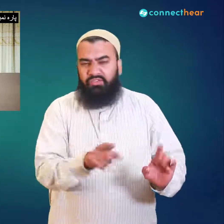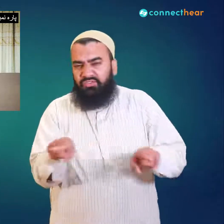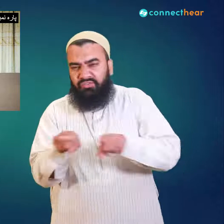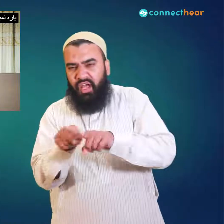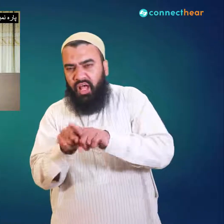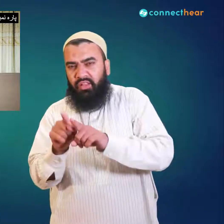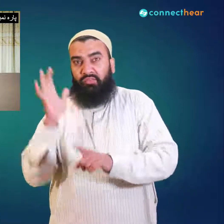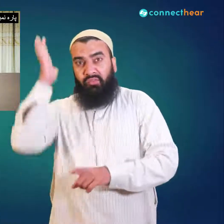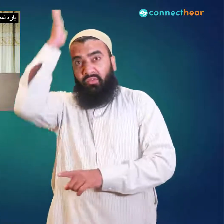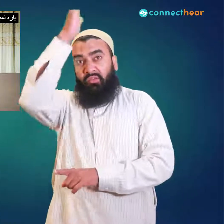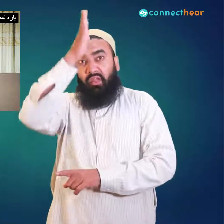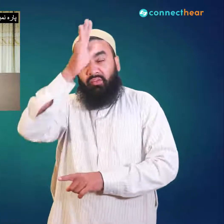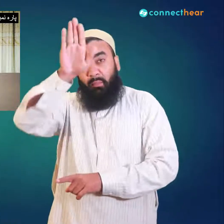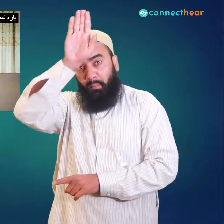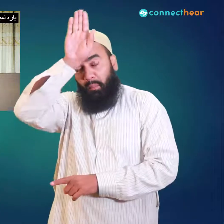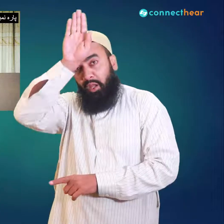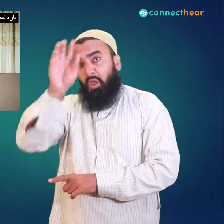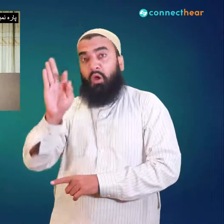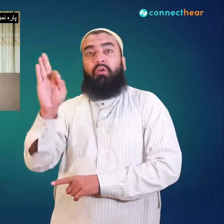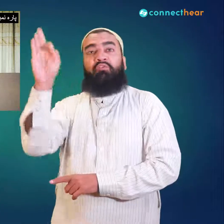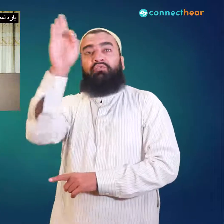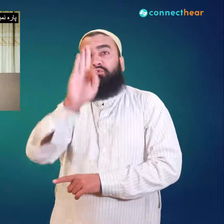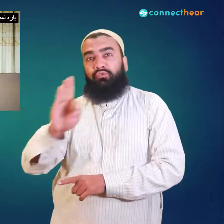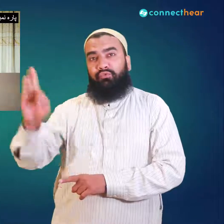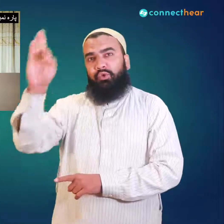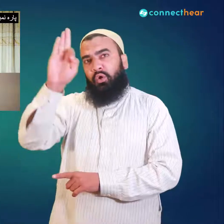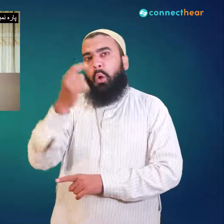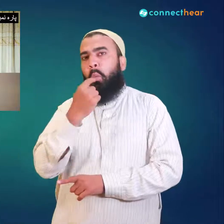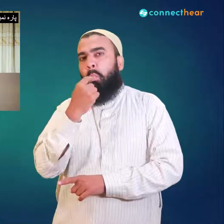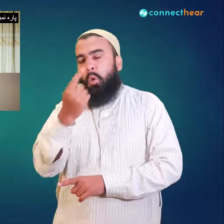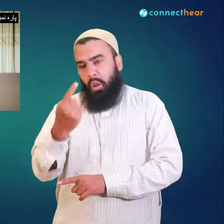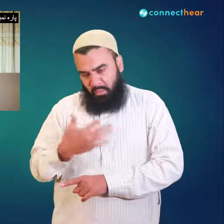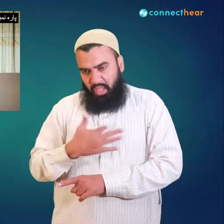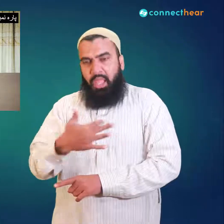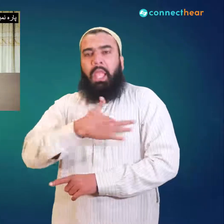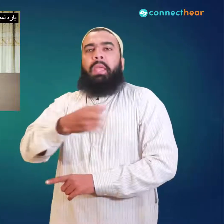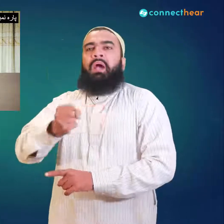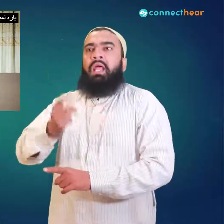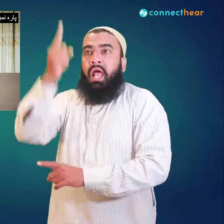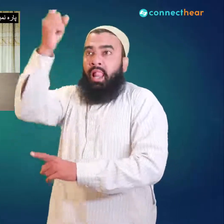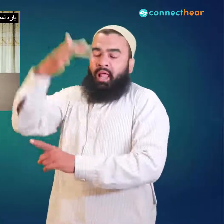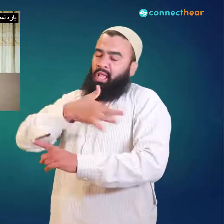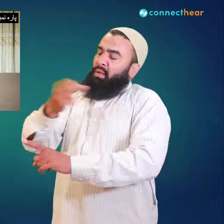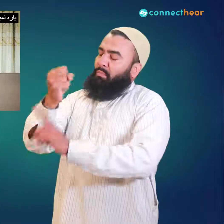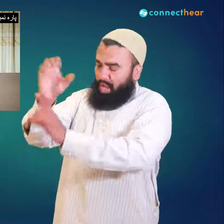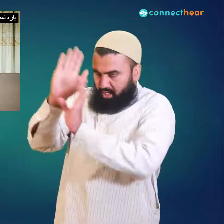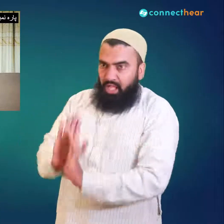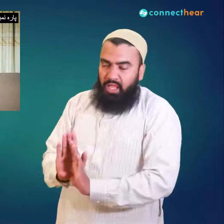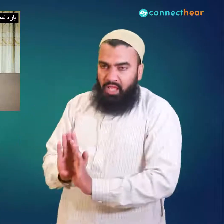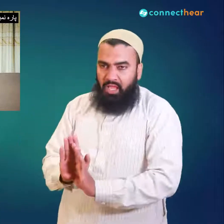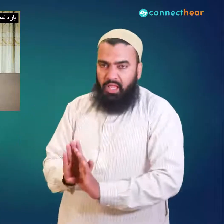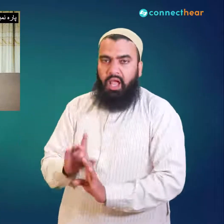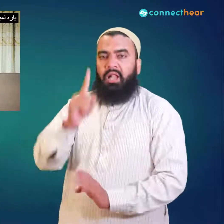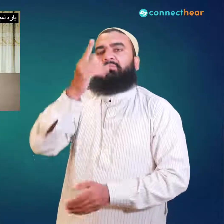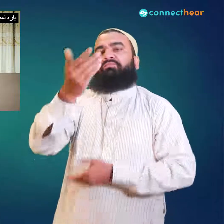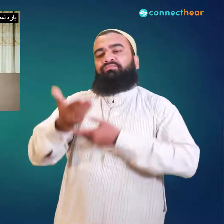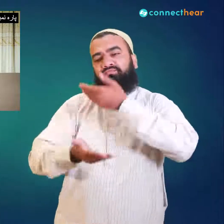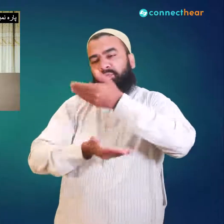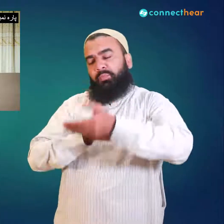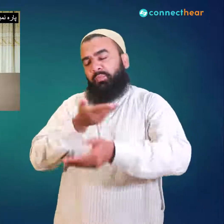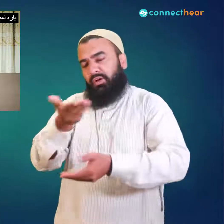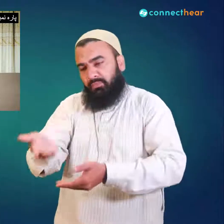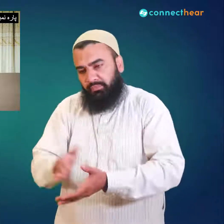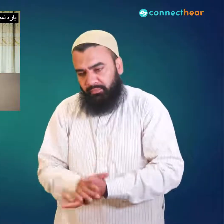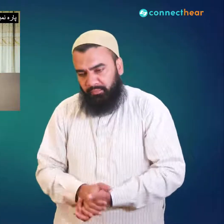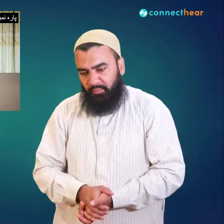آیَةً، کہ ہم آج کے دن تیرے جسم کو باقی رکھیں گے تیرے بعد، تاکہ لوگ تیرے بعد آنے والے لوگ